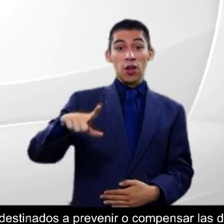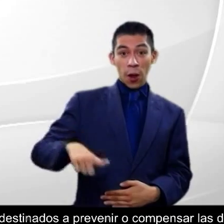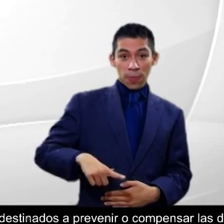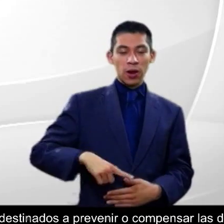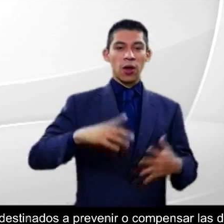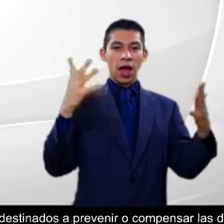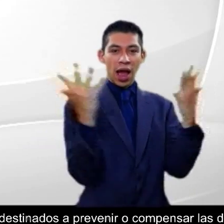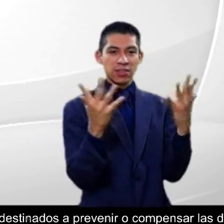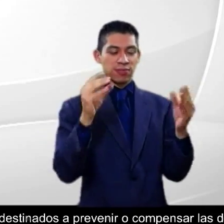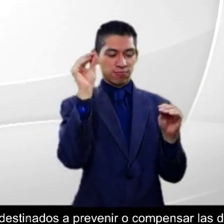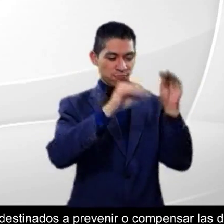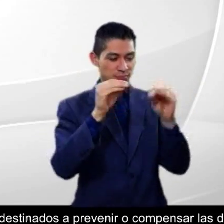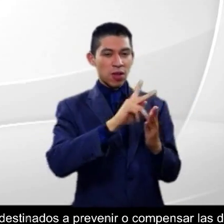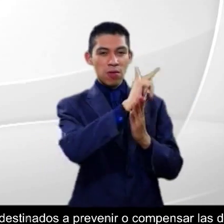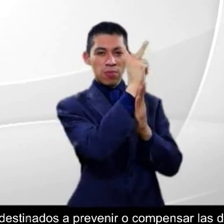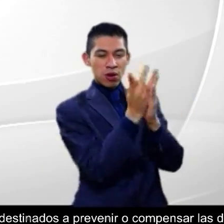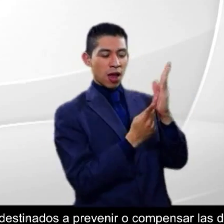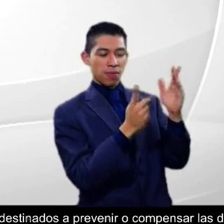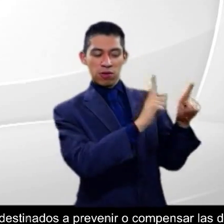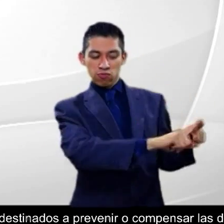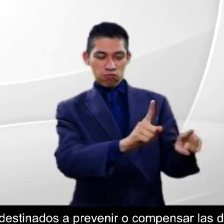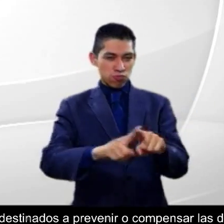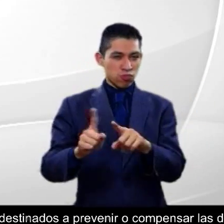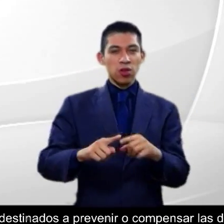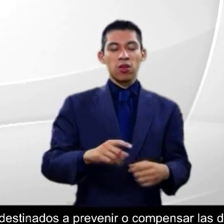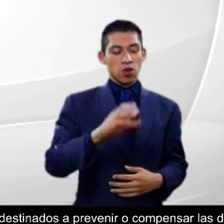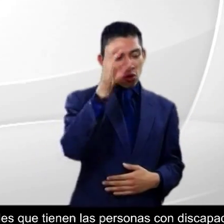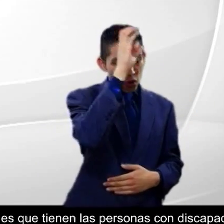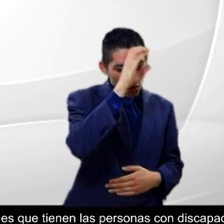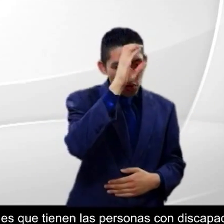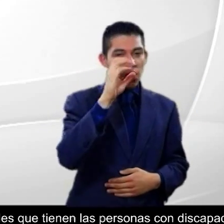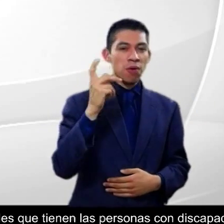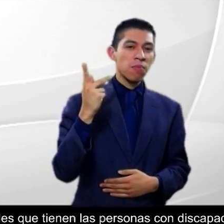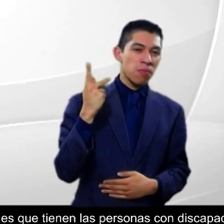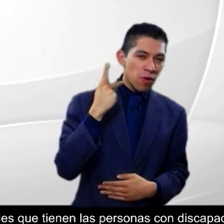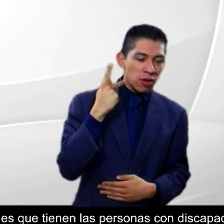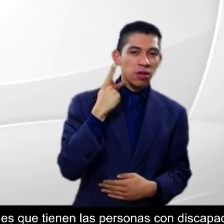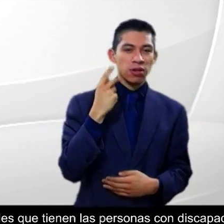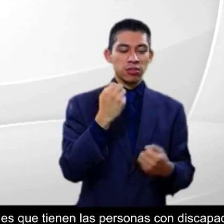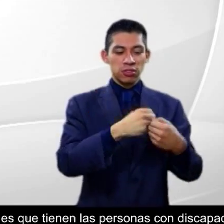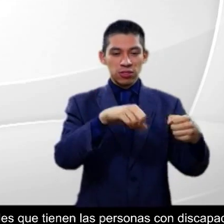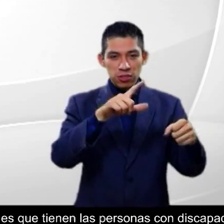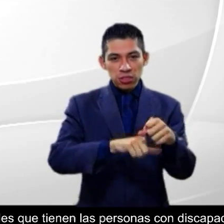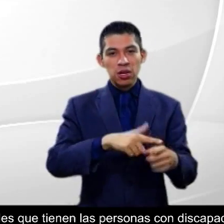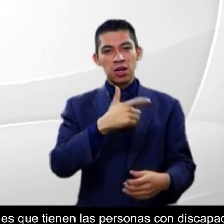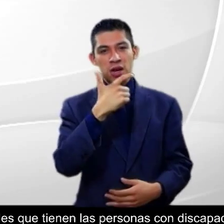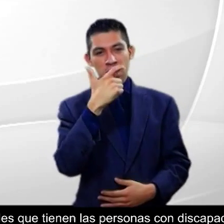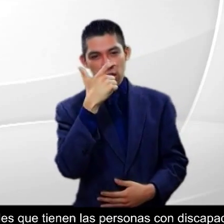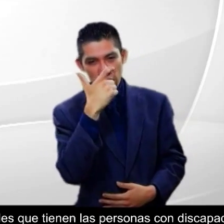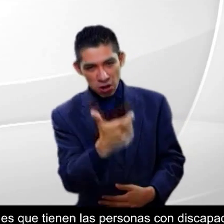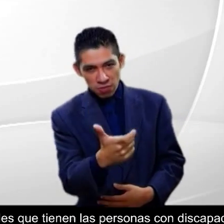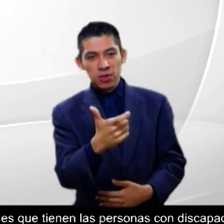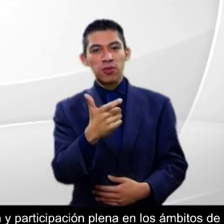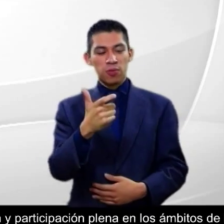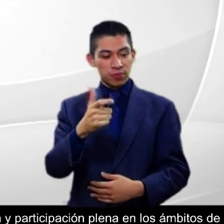destinados a prevenir o compensar las desventajas o dificultades que tienen las personas con discapacidad en la incorporación